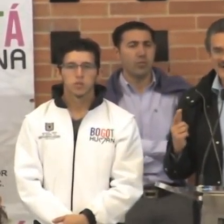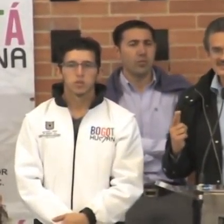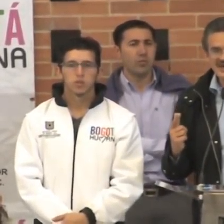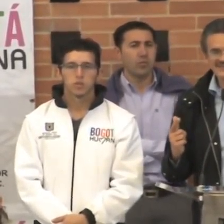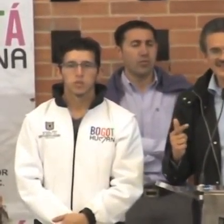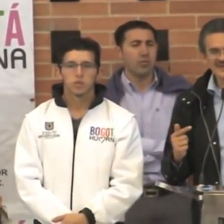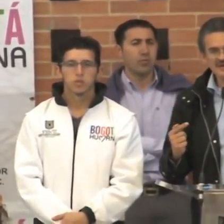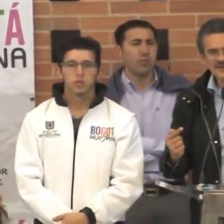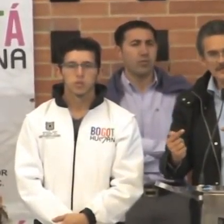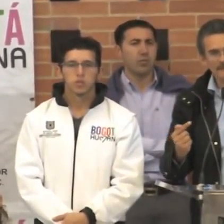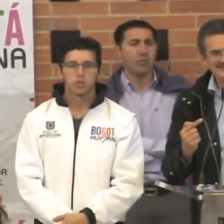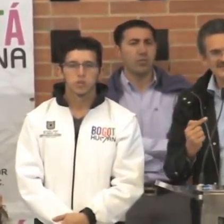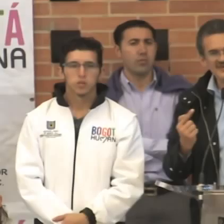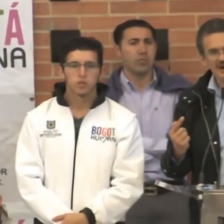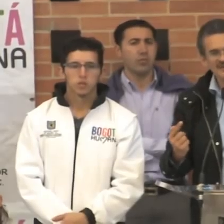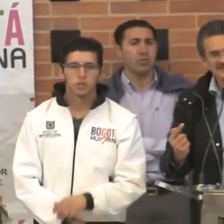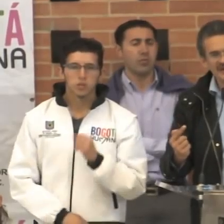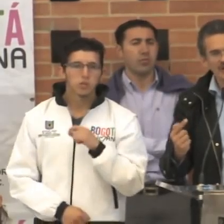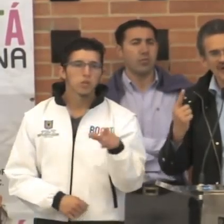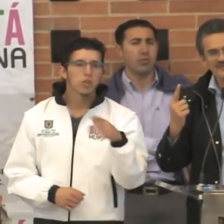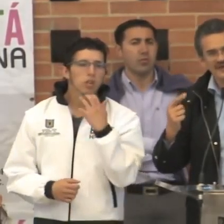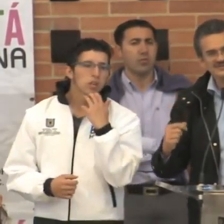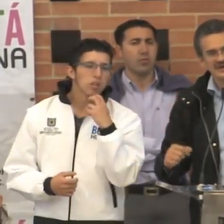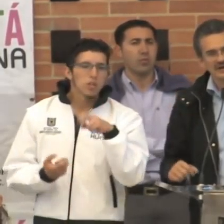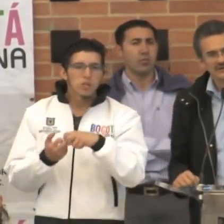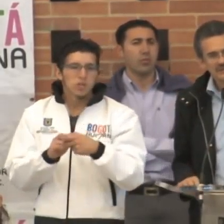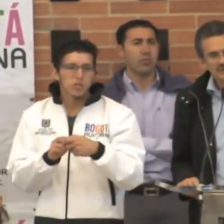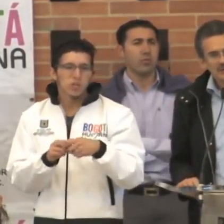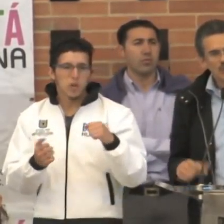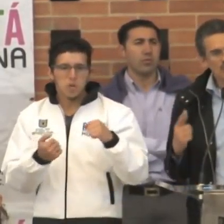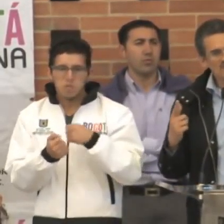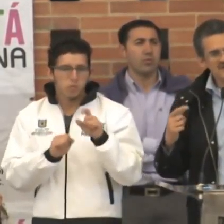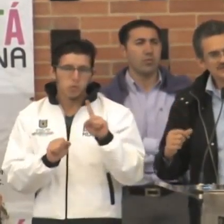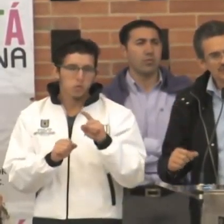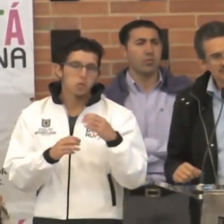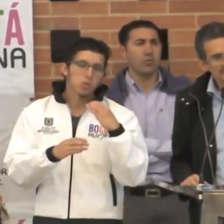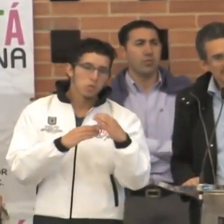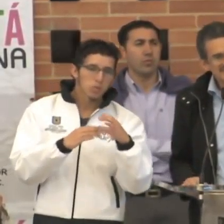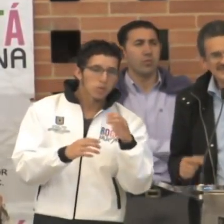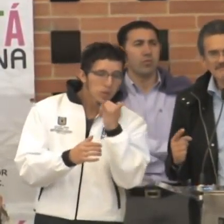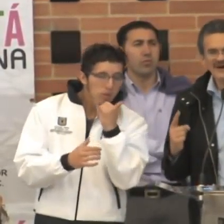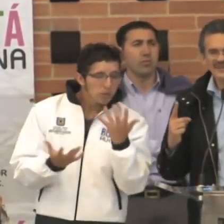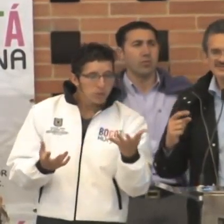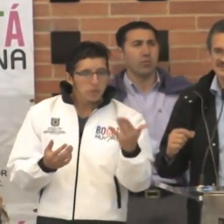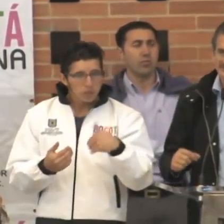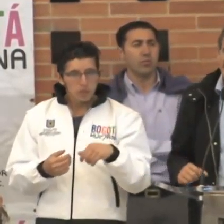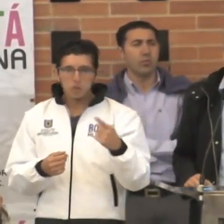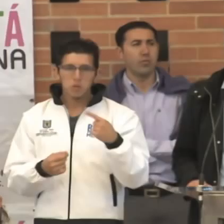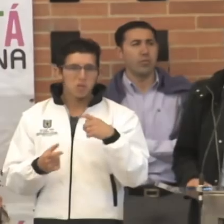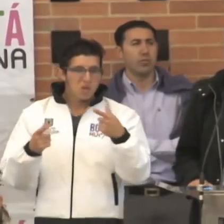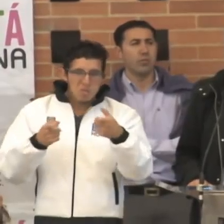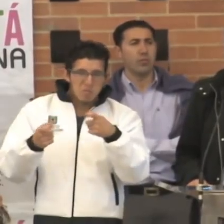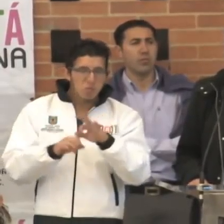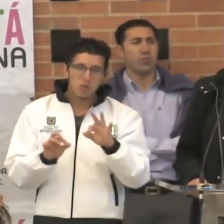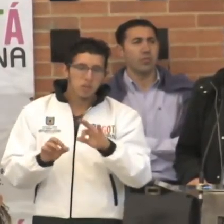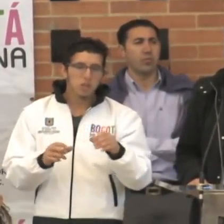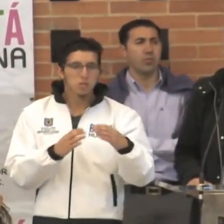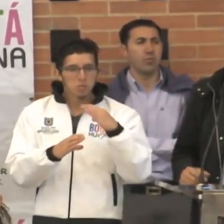la capacidad de dirimir pacíficamente una diferencia, un conflicto sin matarse.